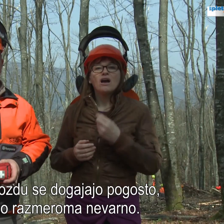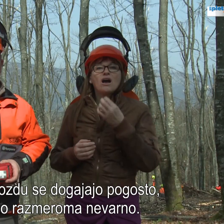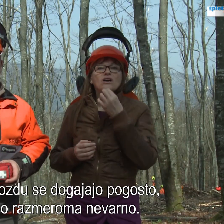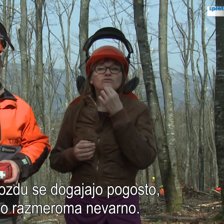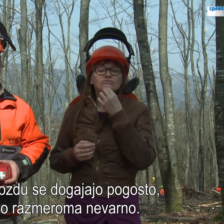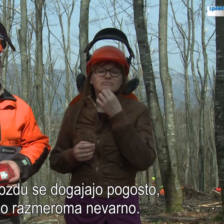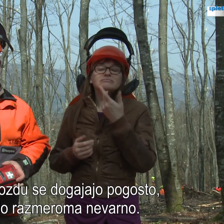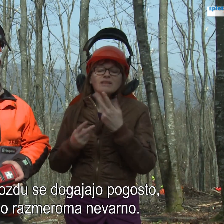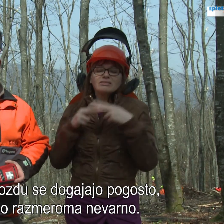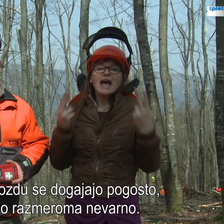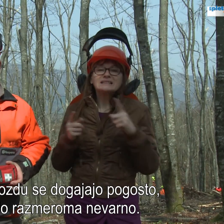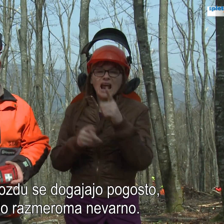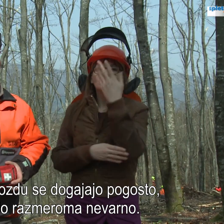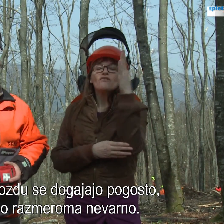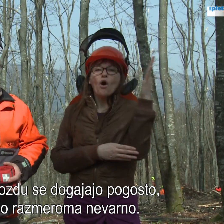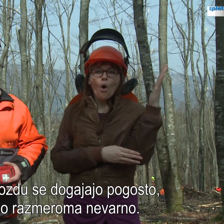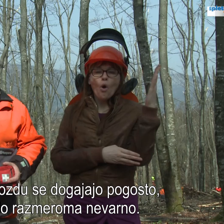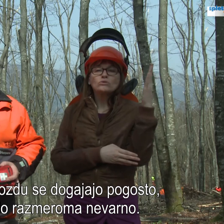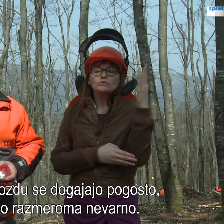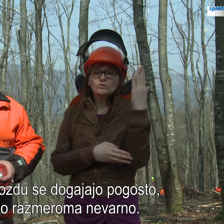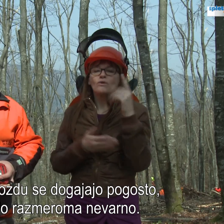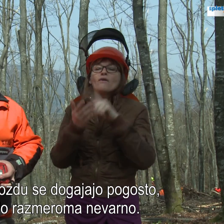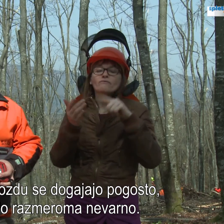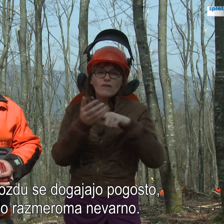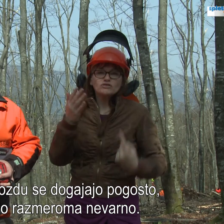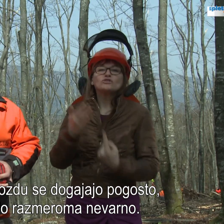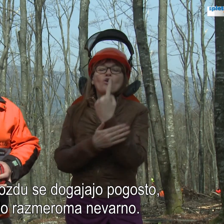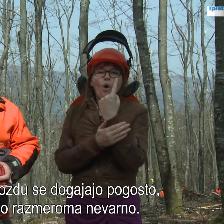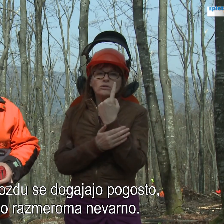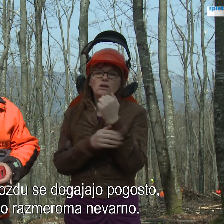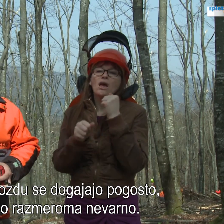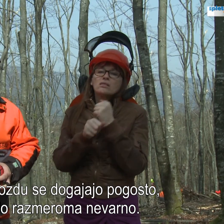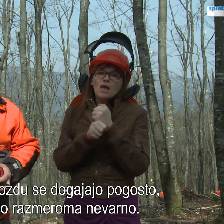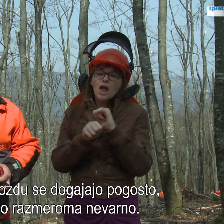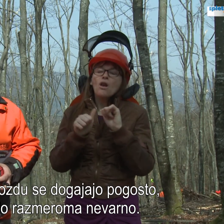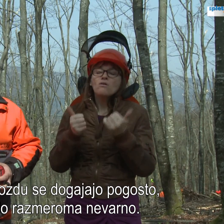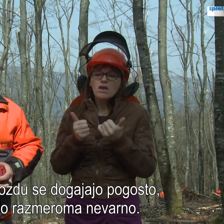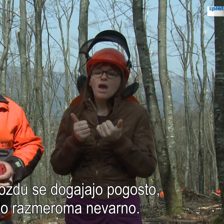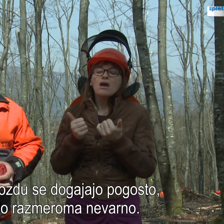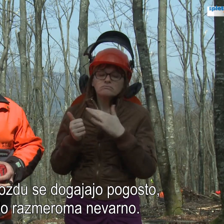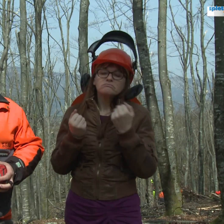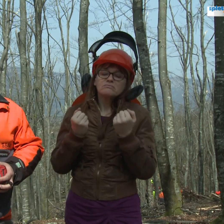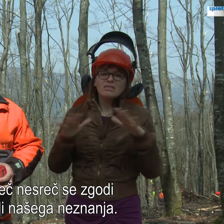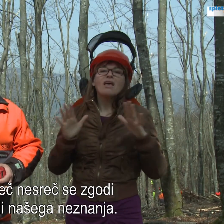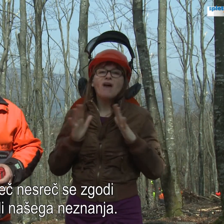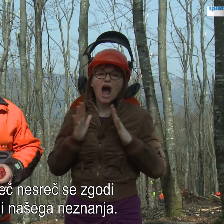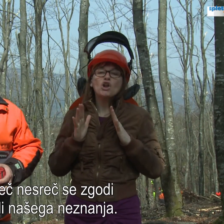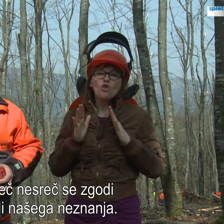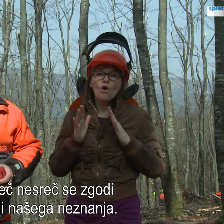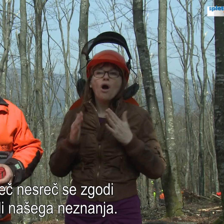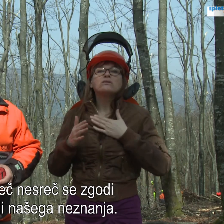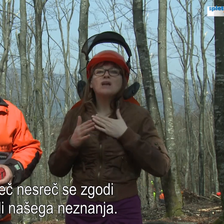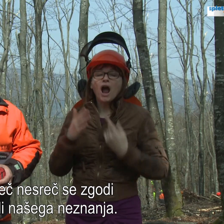Nesreče v gozdu se pogosto dogajajo, ker je delo razmeroma nevarno. Zakaj se zgodi